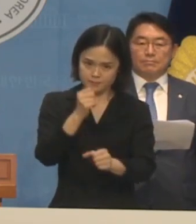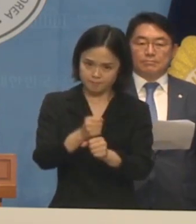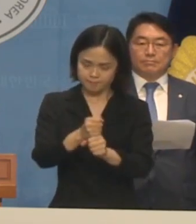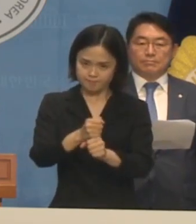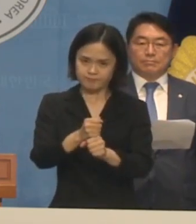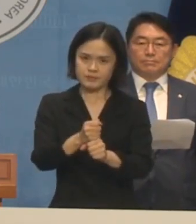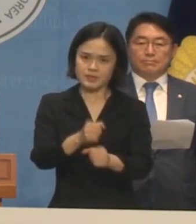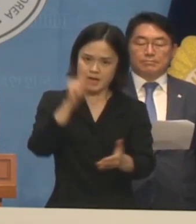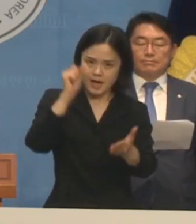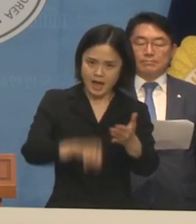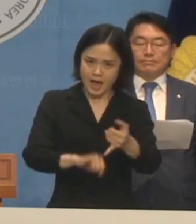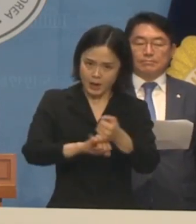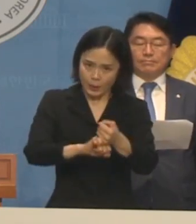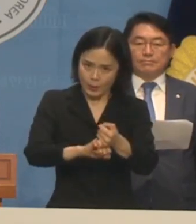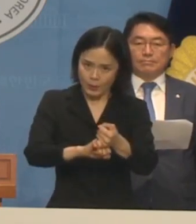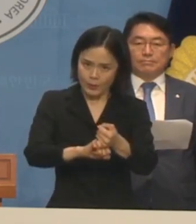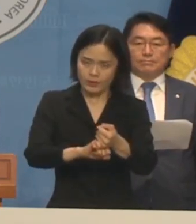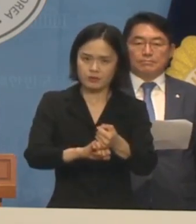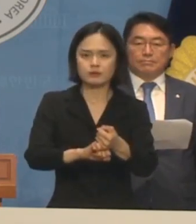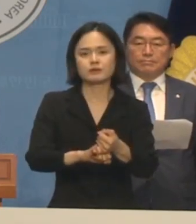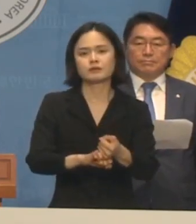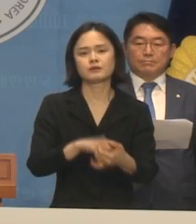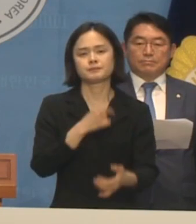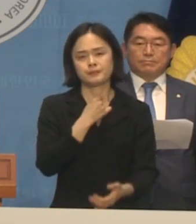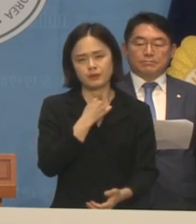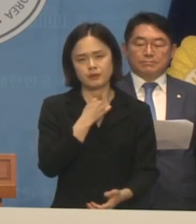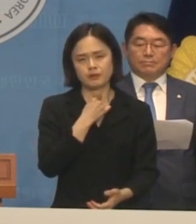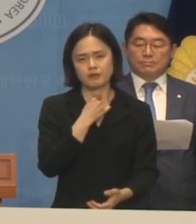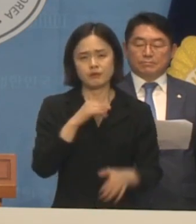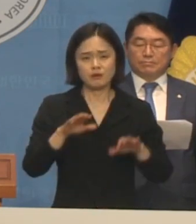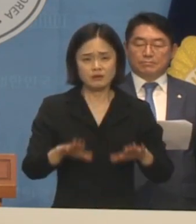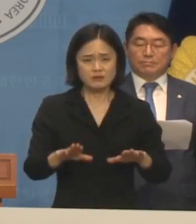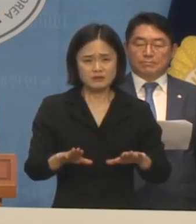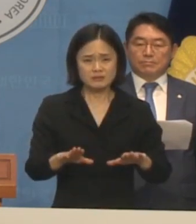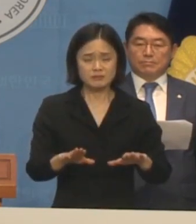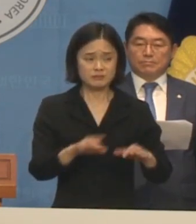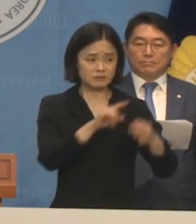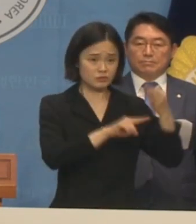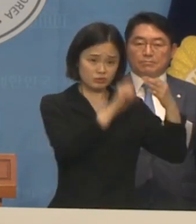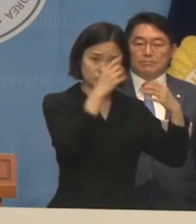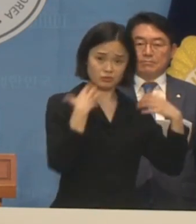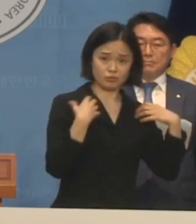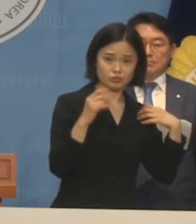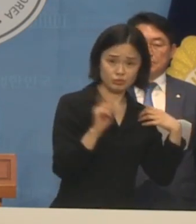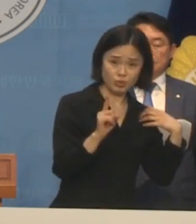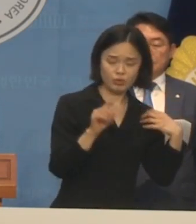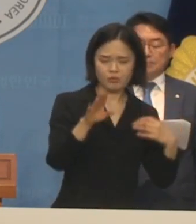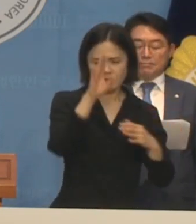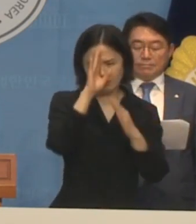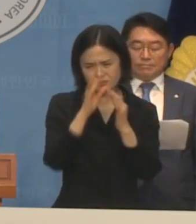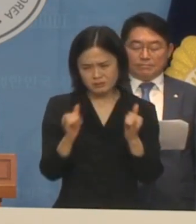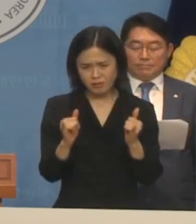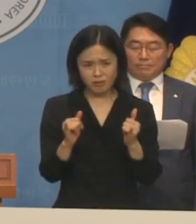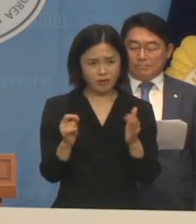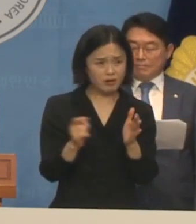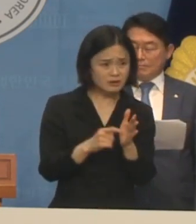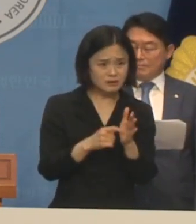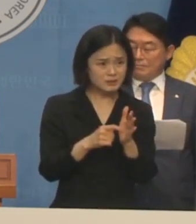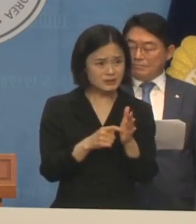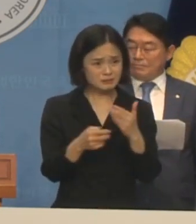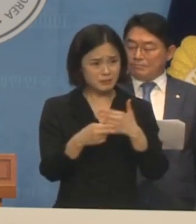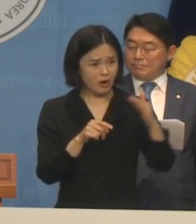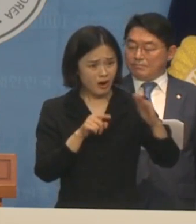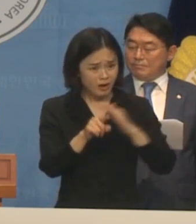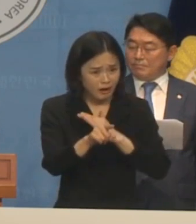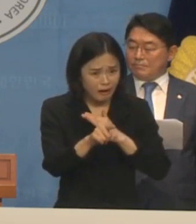윤석열 정부는 소아과 오픈런, 응급실 뺑뺑이 사례를 언급하며 의대 증원을 확충하겠다고 합니다. 공공